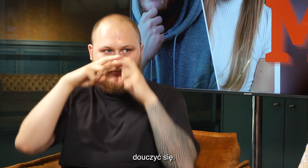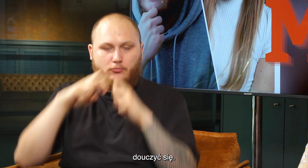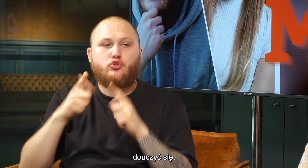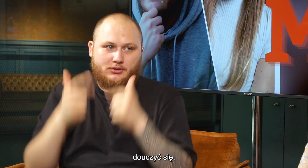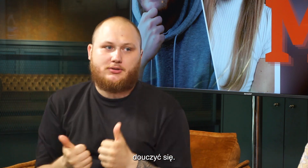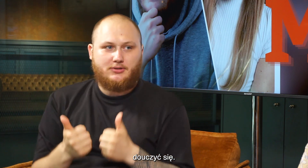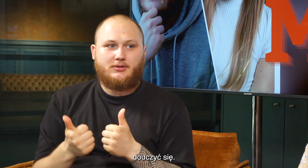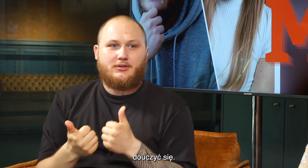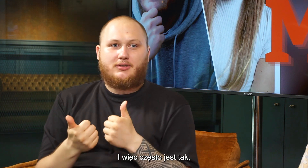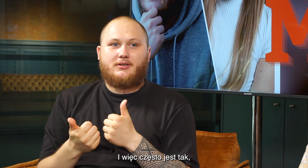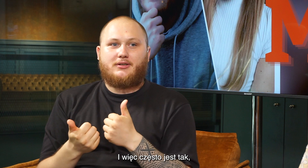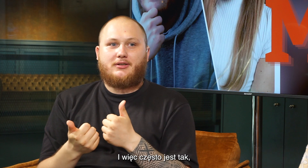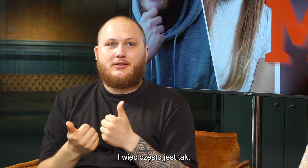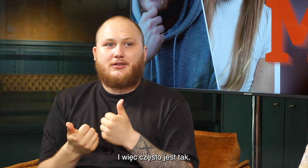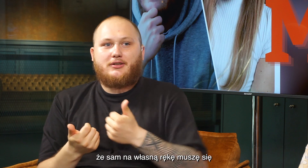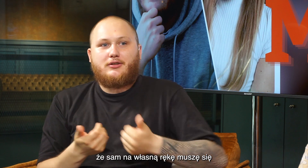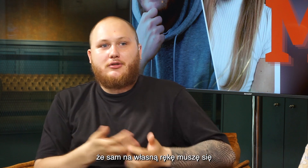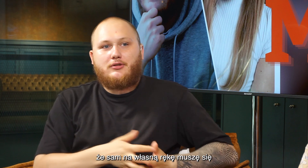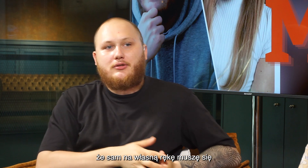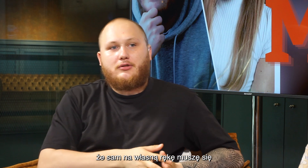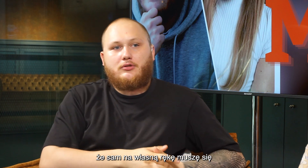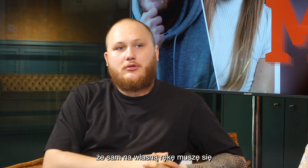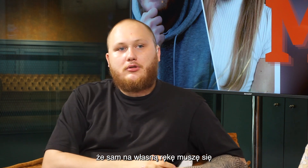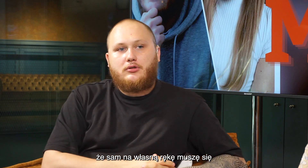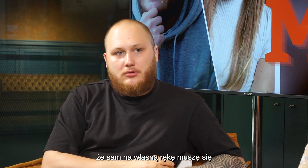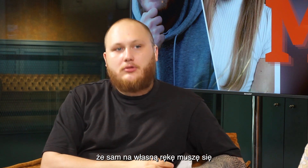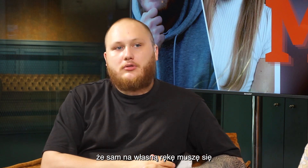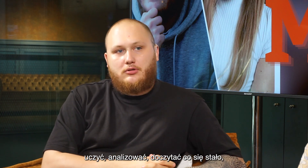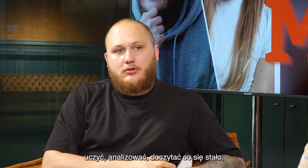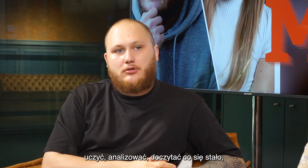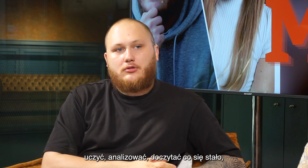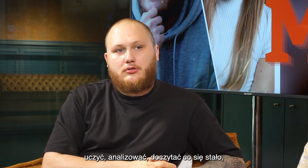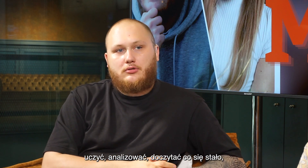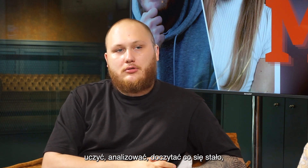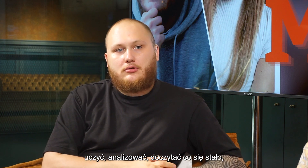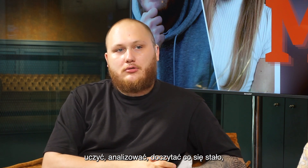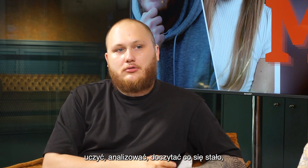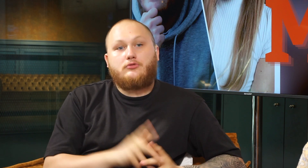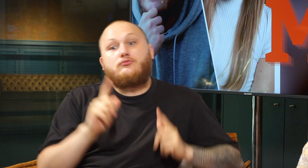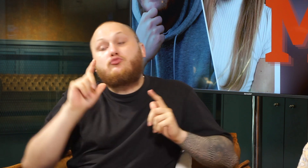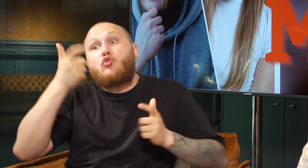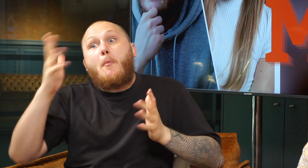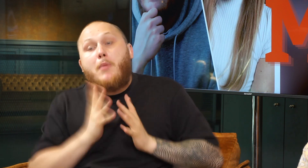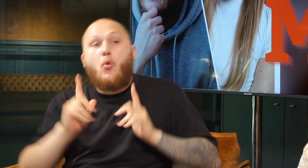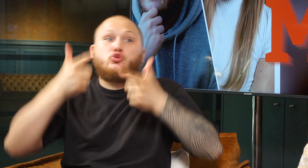się. I więc często jest tak, że sam na własną rękę muszę się uczyć, analizować,